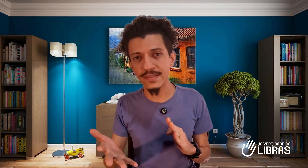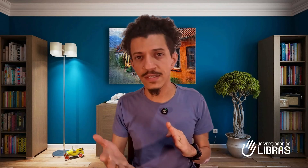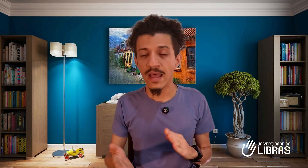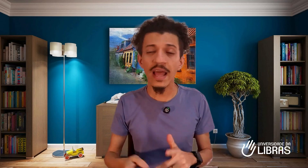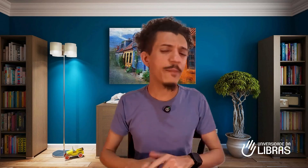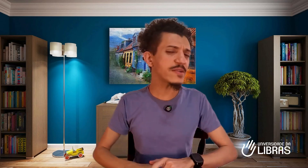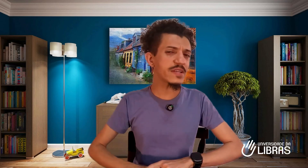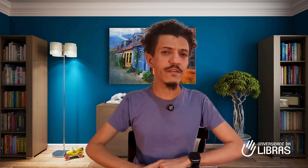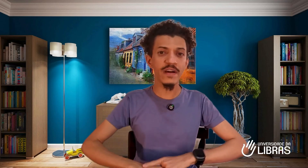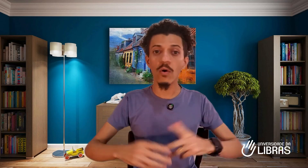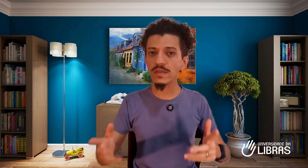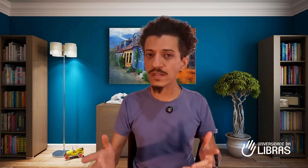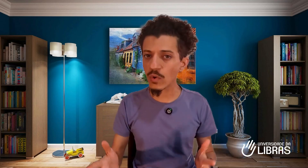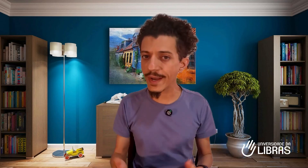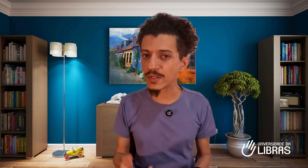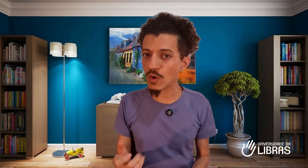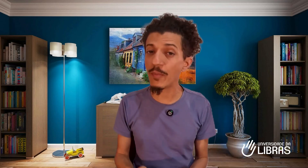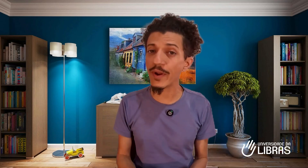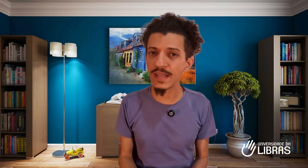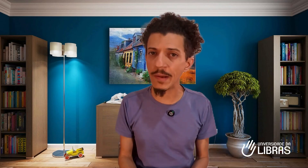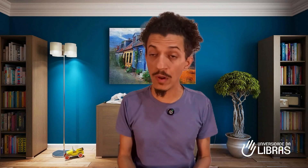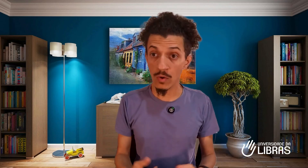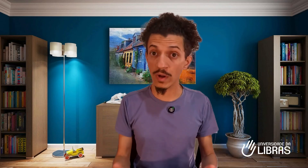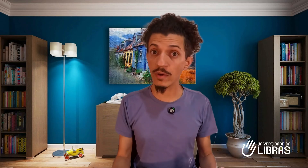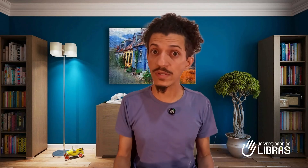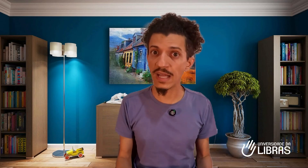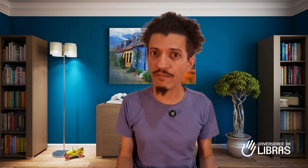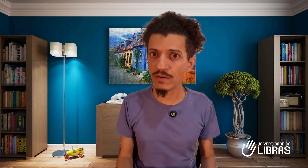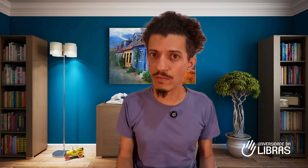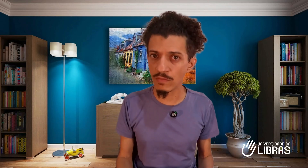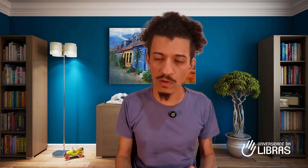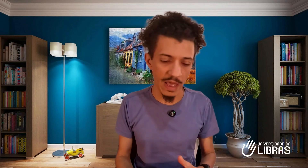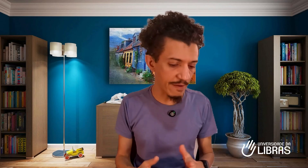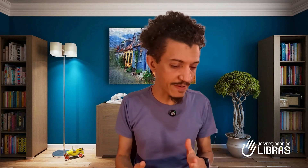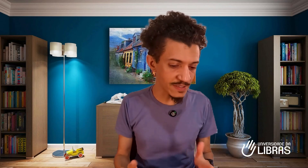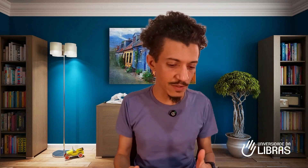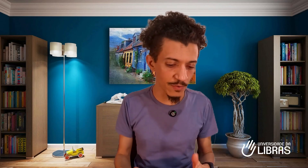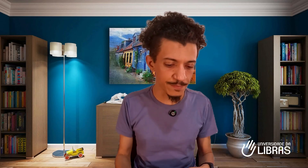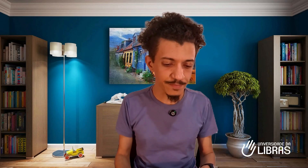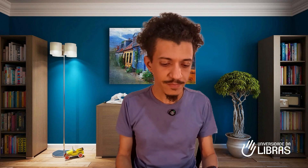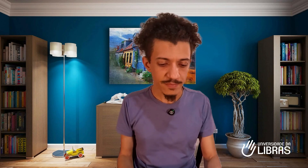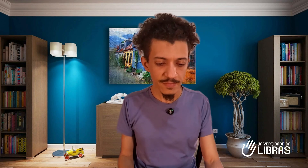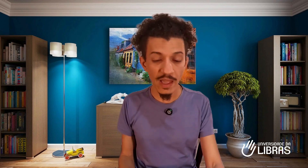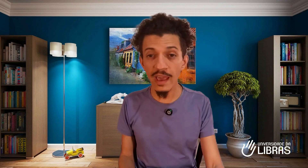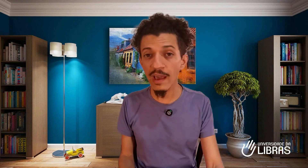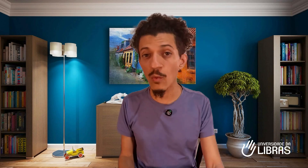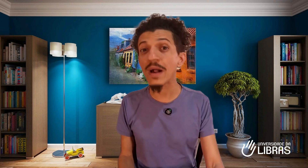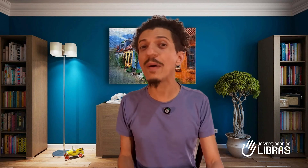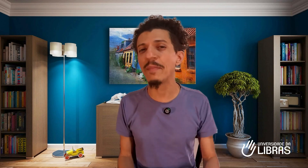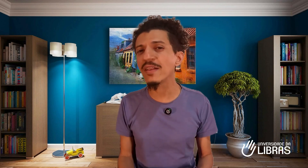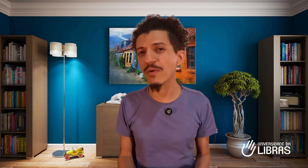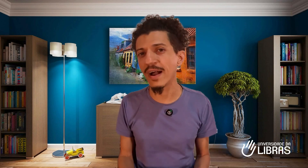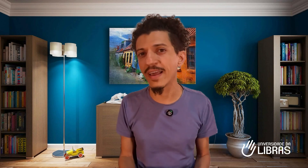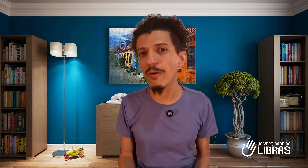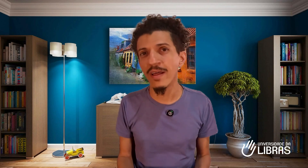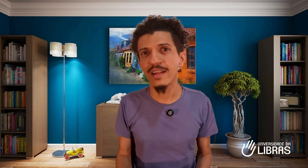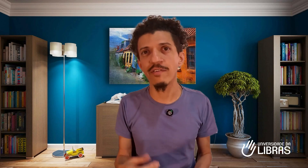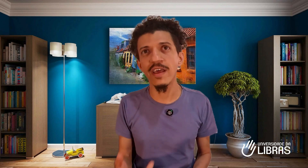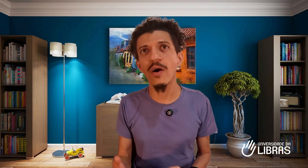ele pode significar outras coisas, como por exemplo, quando eu estava fazendo um acampamento com a Raquel, estava eu, a Raquel e